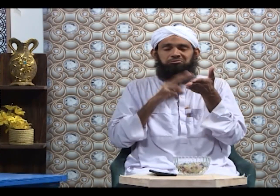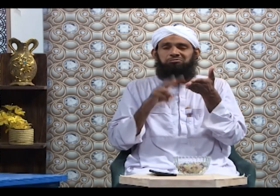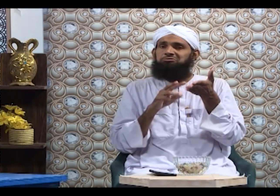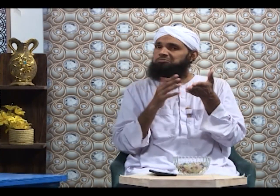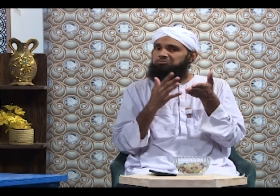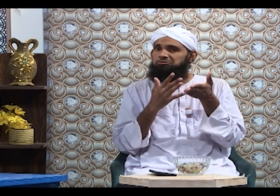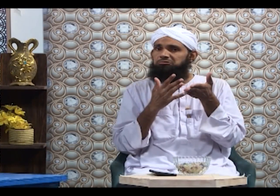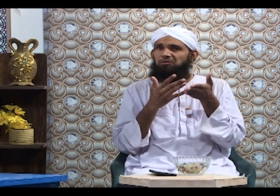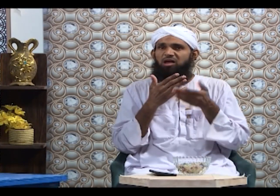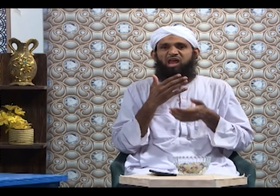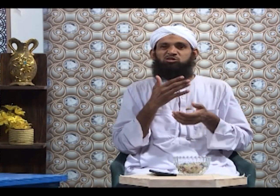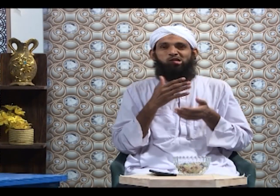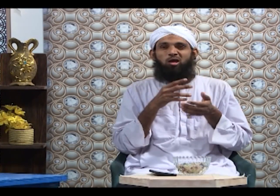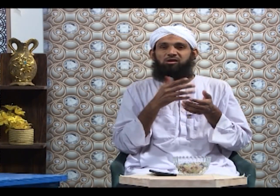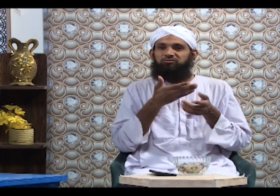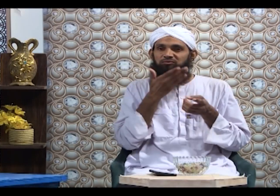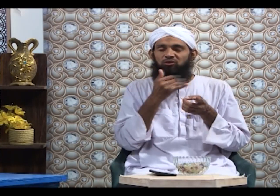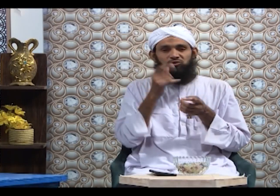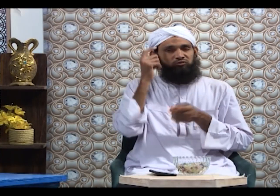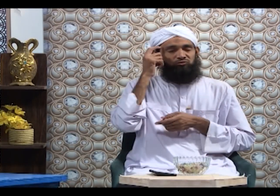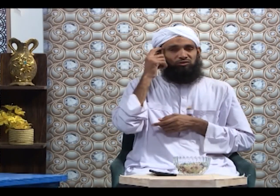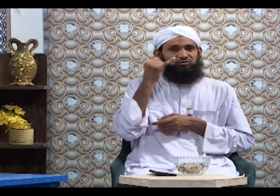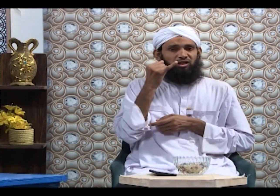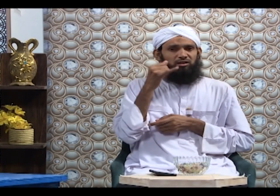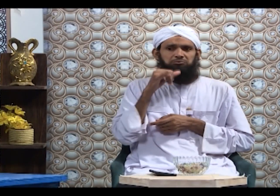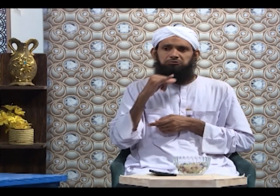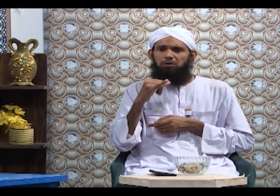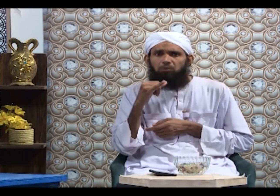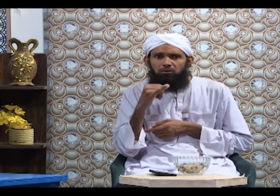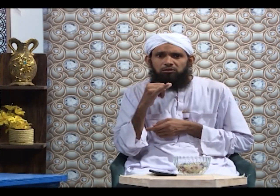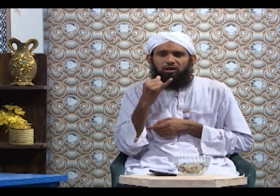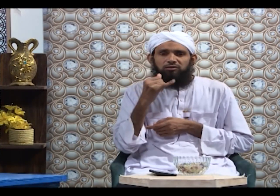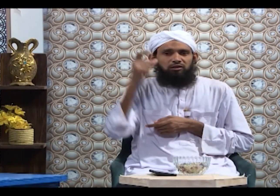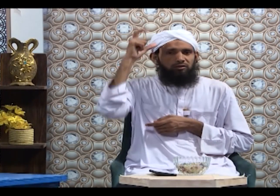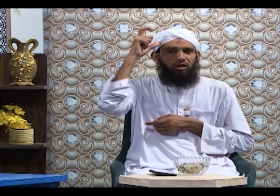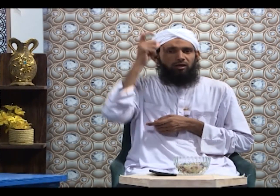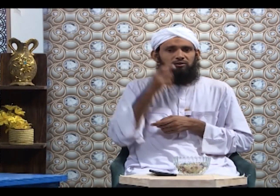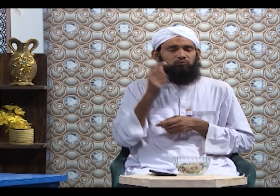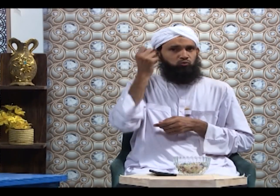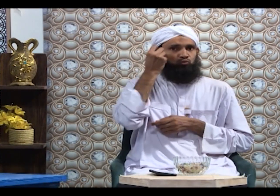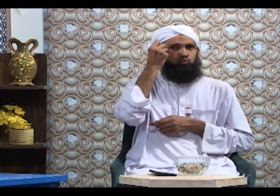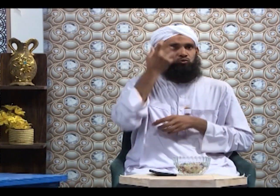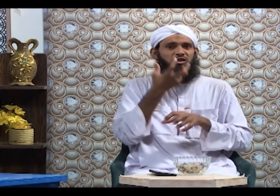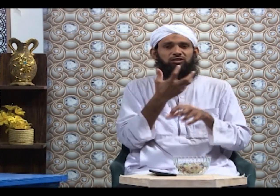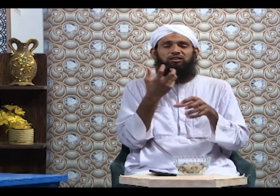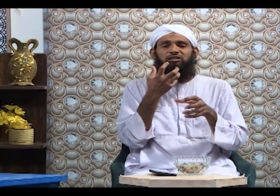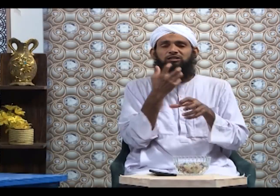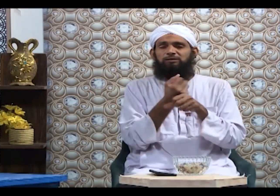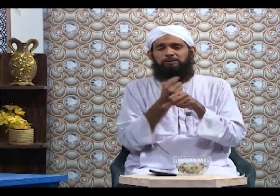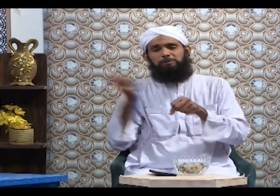نے سمجھا ہوگا کہ گائے ہیں اور تمہارے سر پر کوئی چیز دے ماری ہوگی، شکر کرو کہ تمہارا سر نہیں پھوڑ دیا۔ پیارے